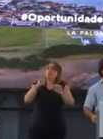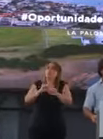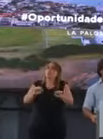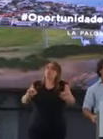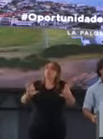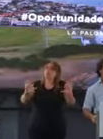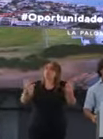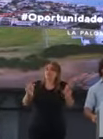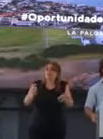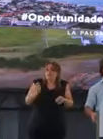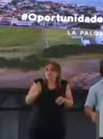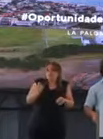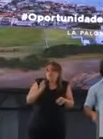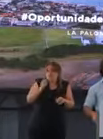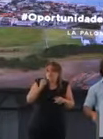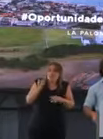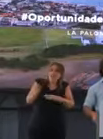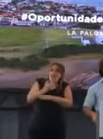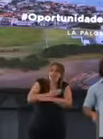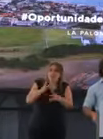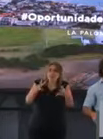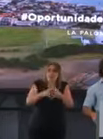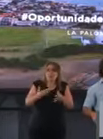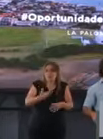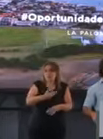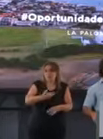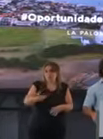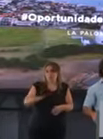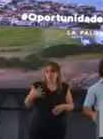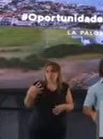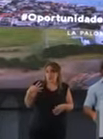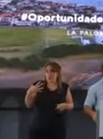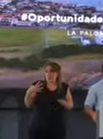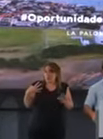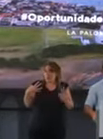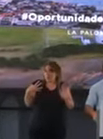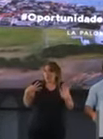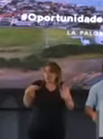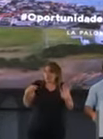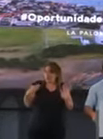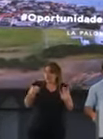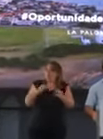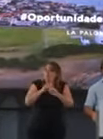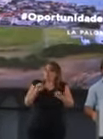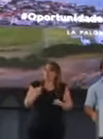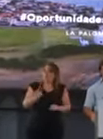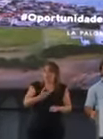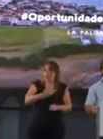puede llegar a ser la penúltima antes que el Partido Nacional le corresponda hacerse cargo del gobierno.